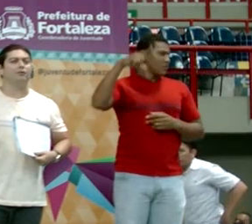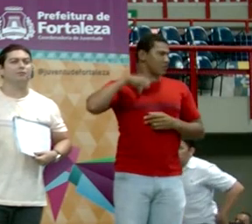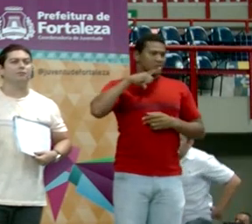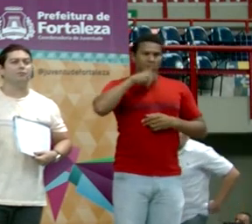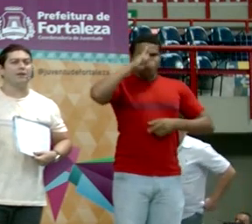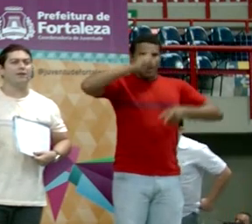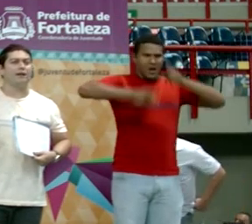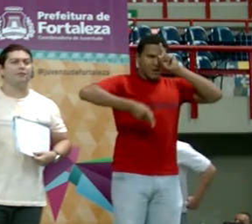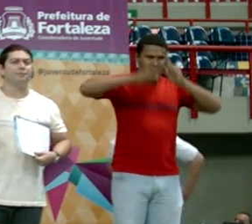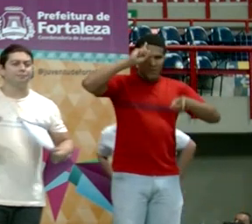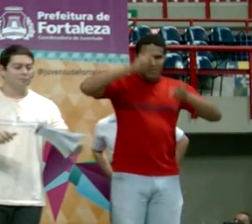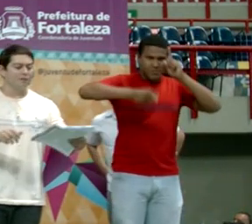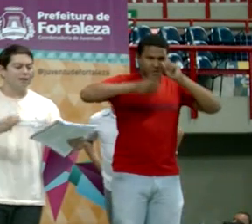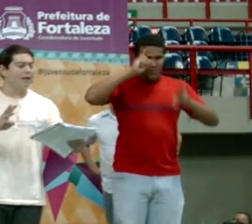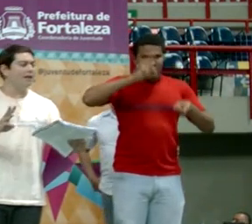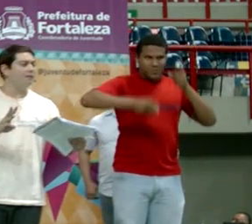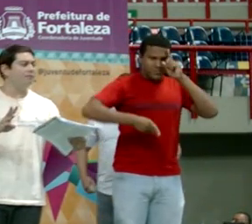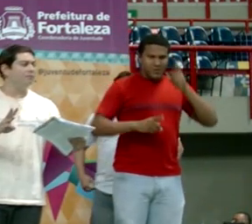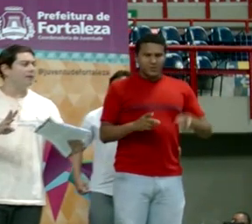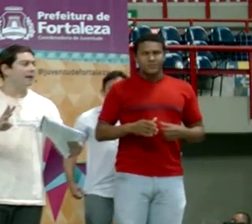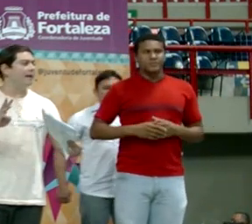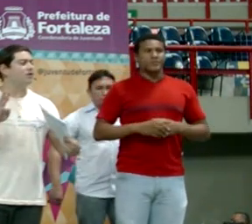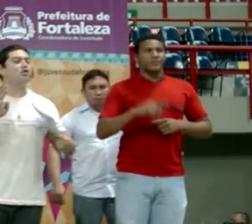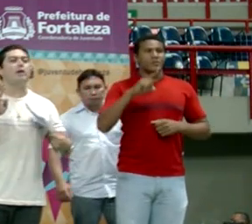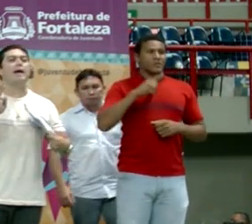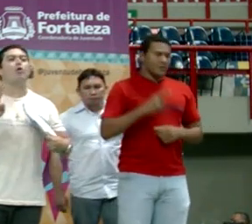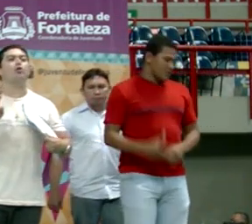seu quadrado. Tá certo? E